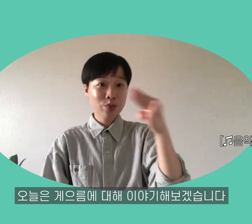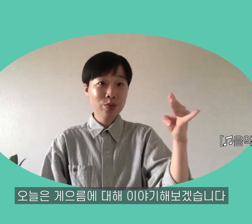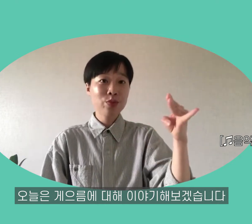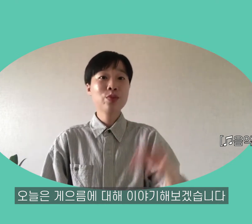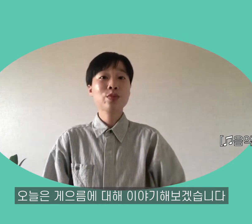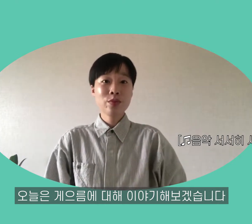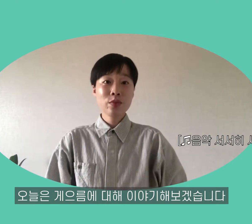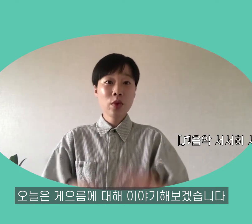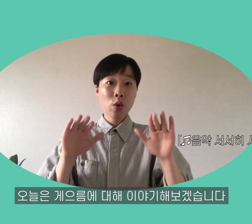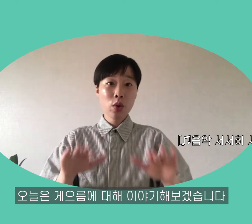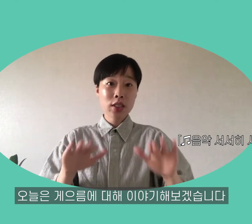이야기해보겠습니다